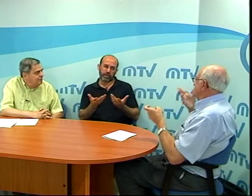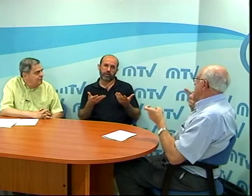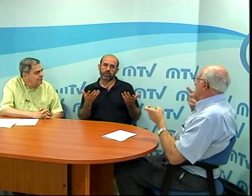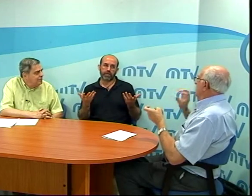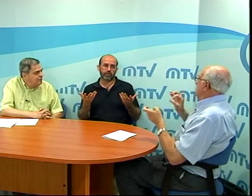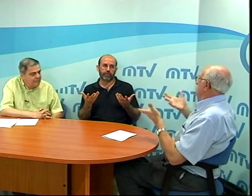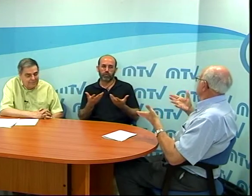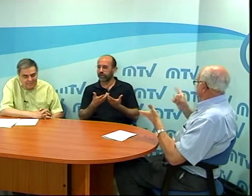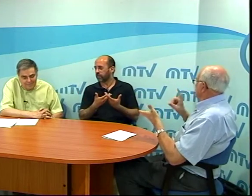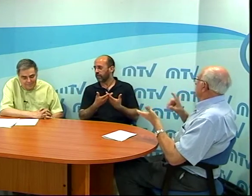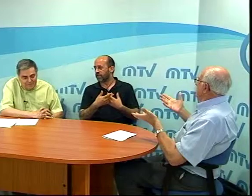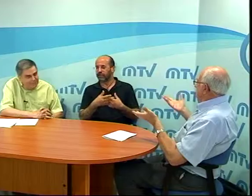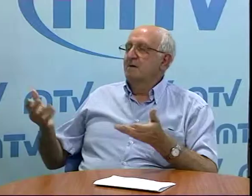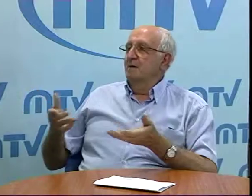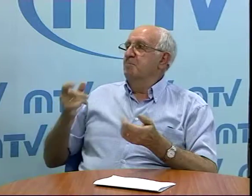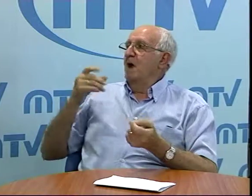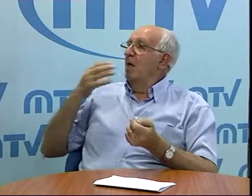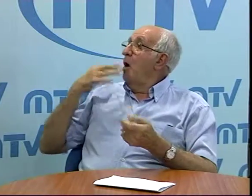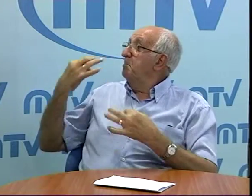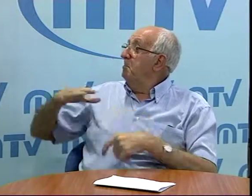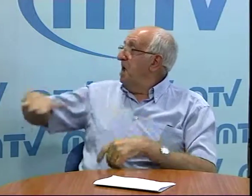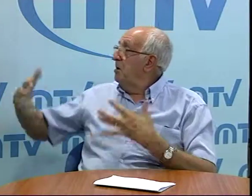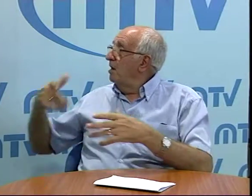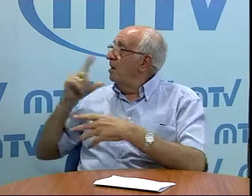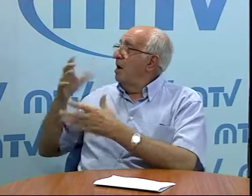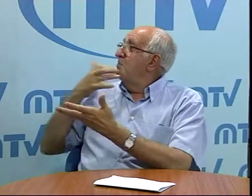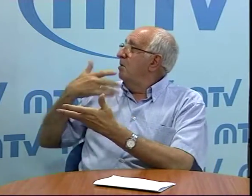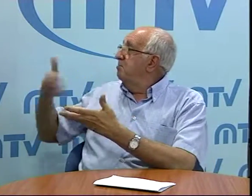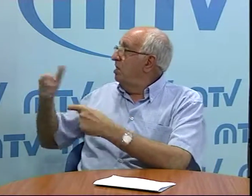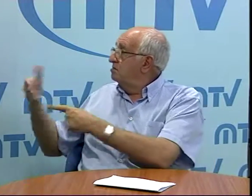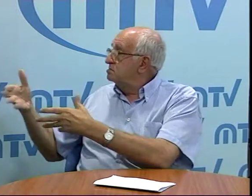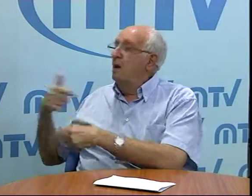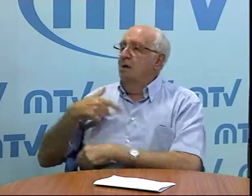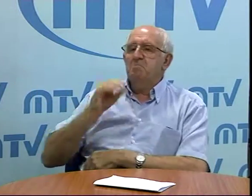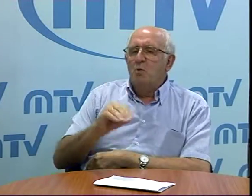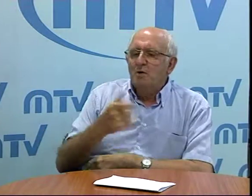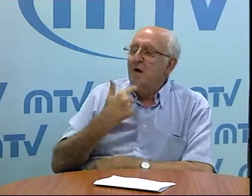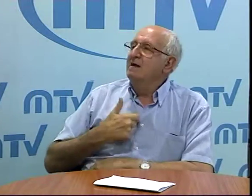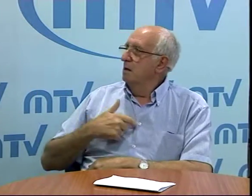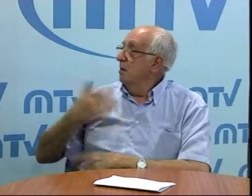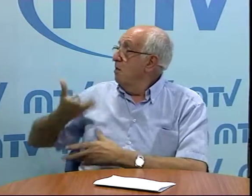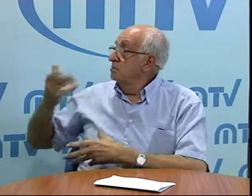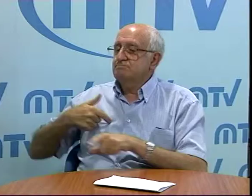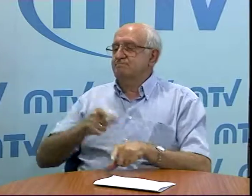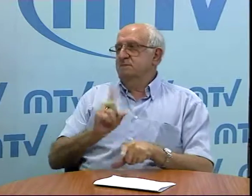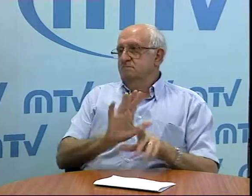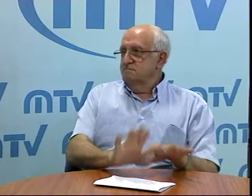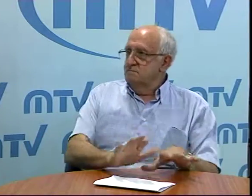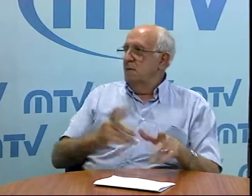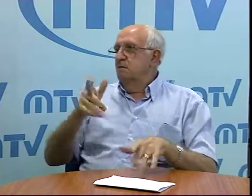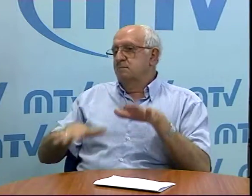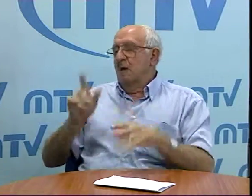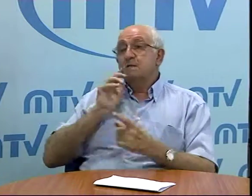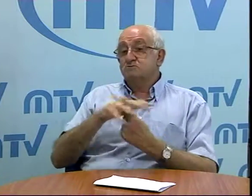cuando era pequeño había cosas que no sabía cómo decírmelas, ¿no? Pero ahora que es más grande sí, me cuenta todo, ¿no? Entonces muchas veces le